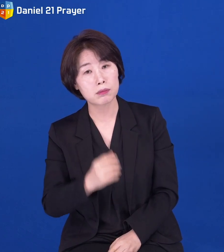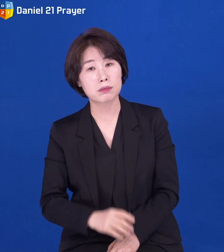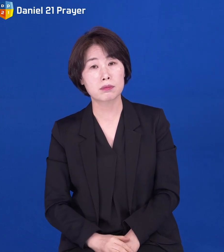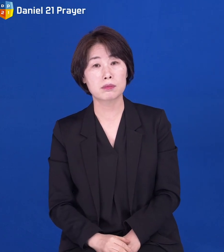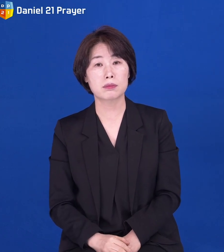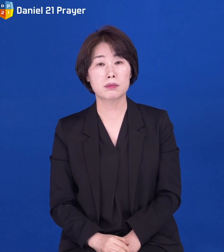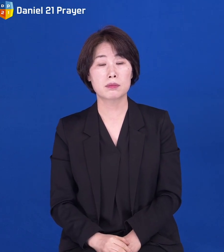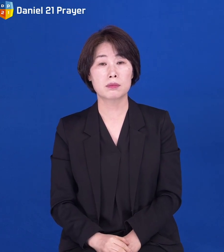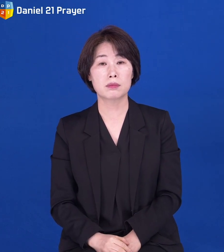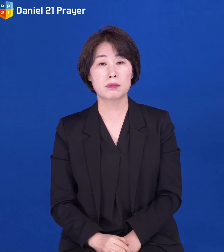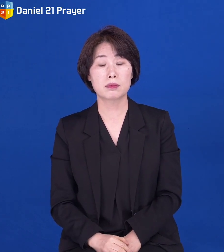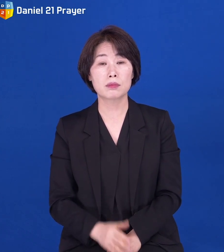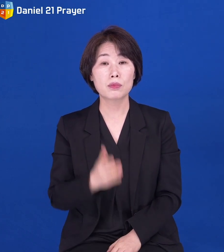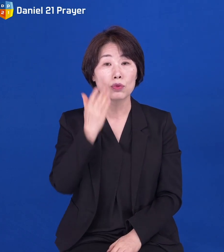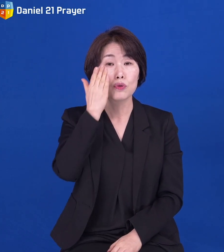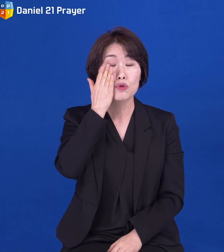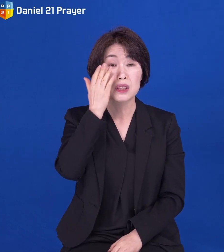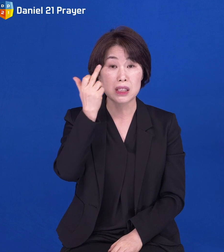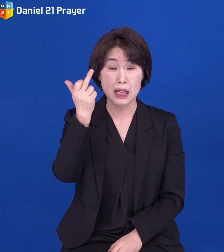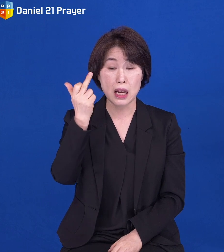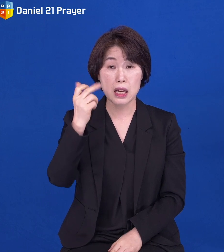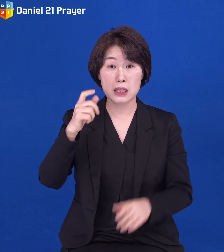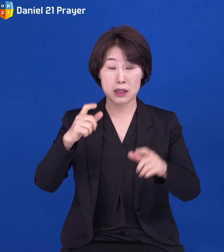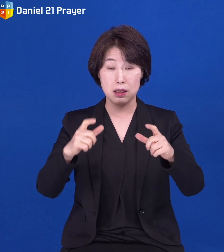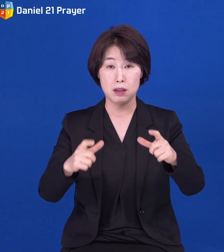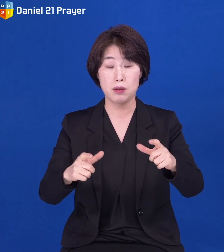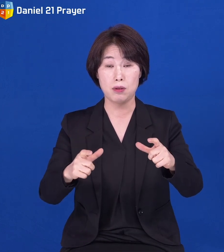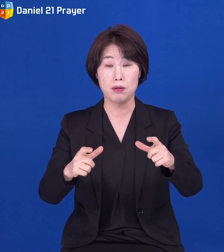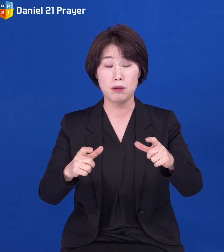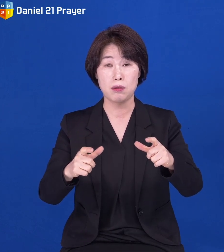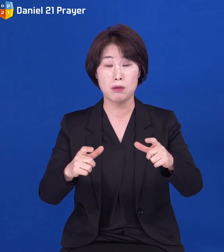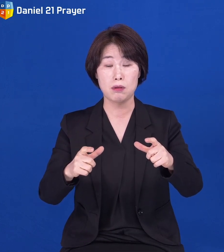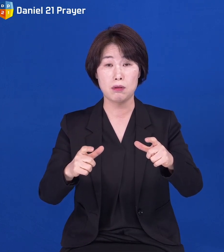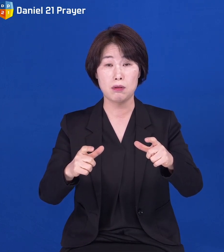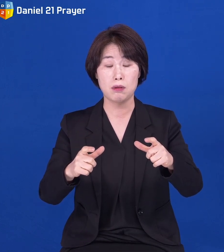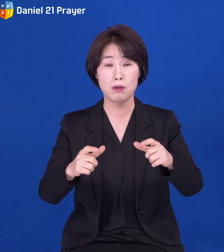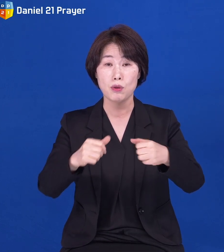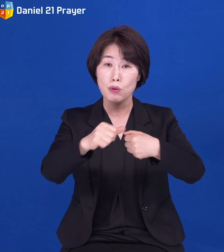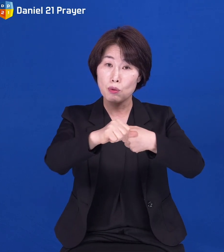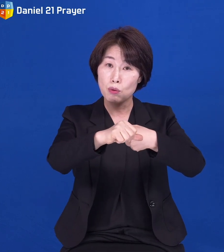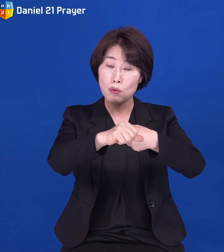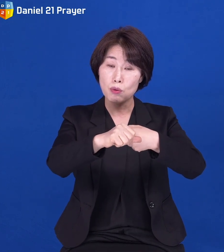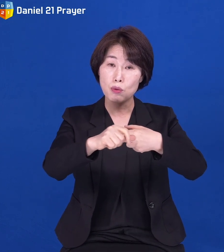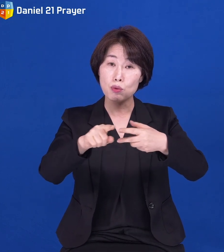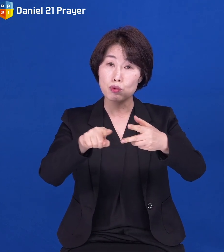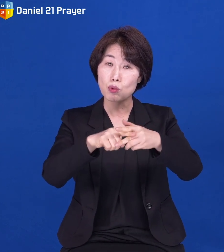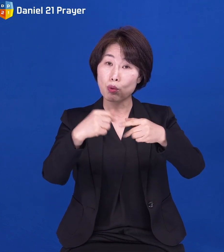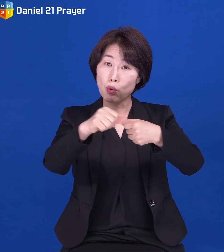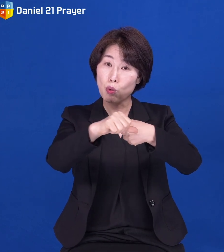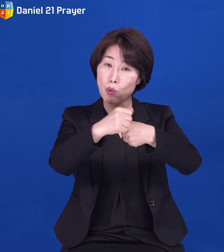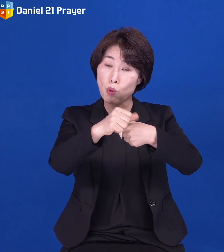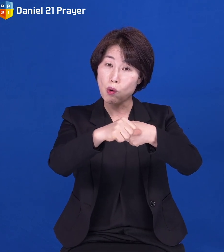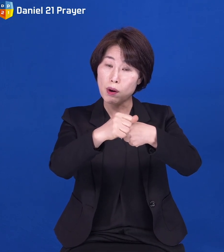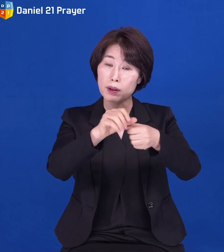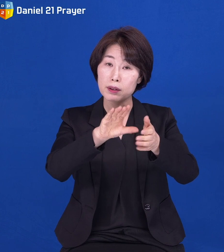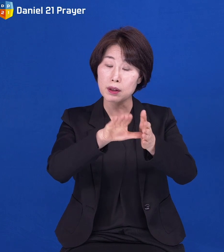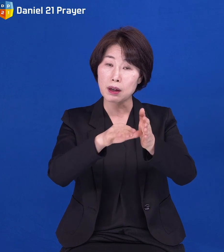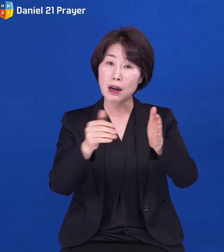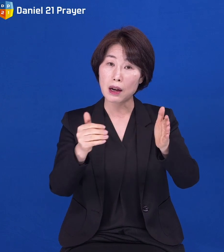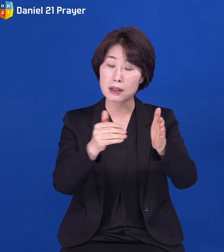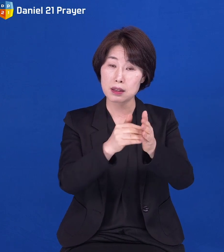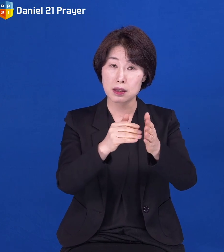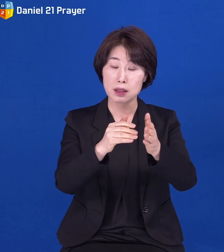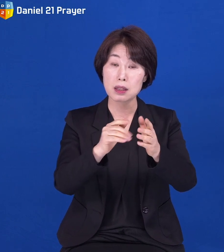제가 이제 울산이라는 곳을 초등학교 5학년 중반까지 다녔거든요. 근데